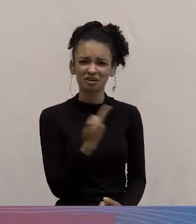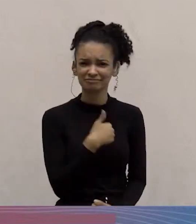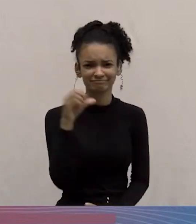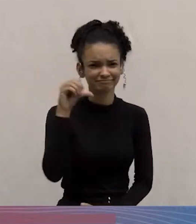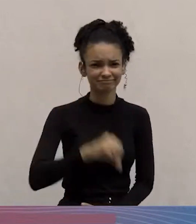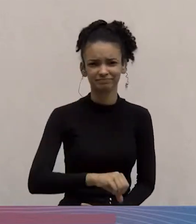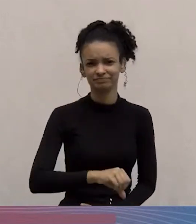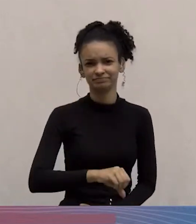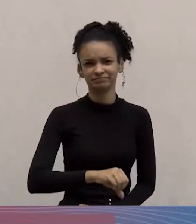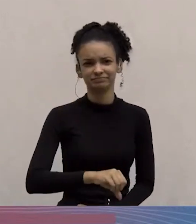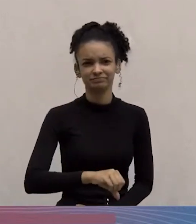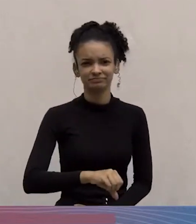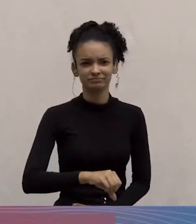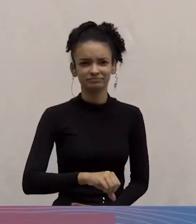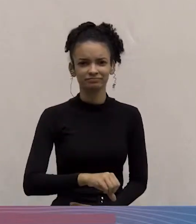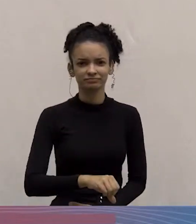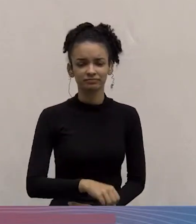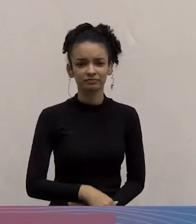pior.